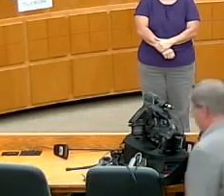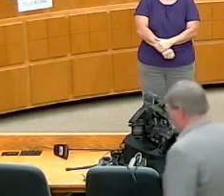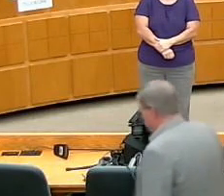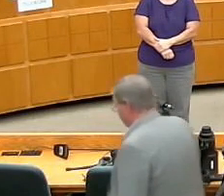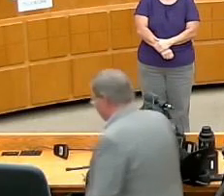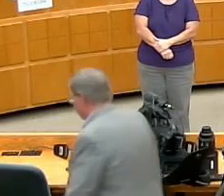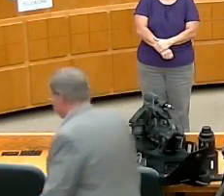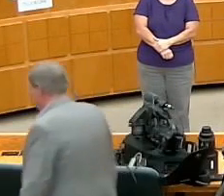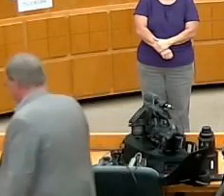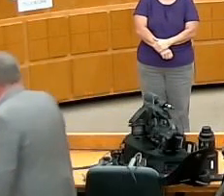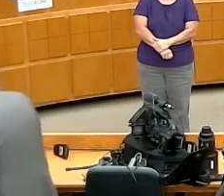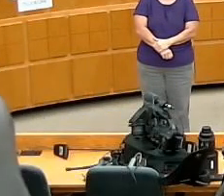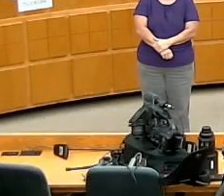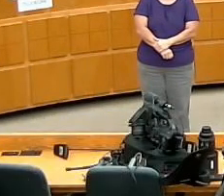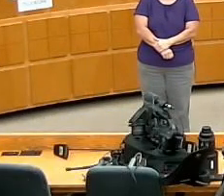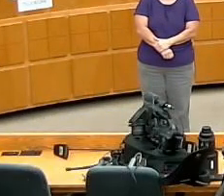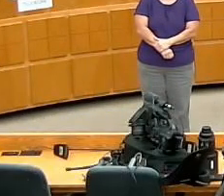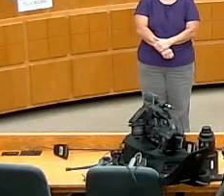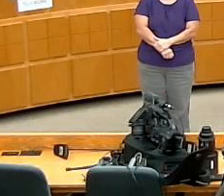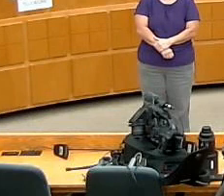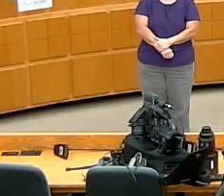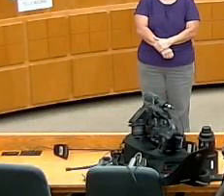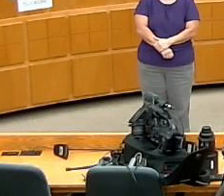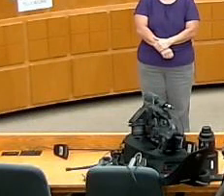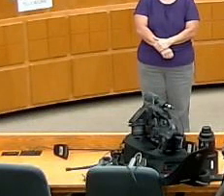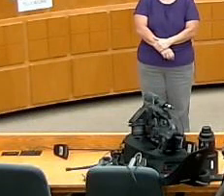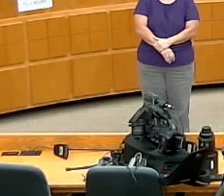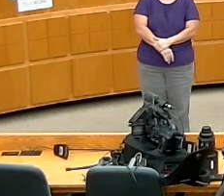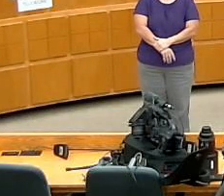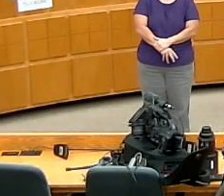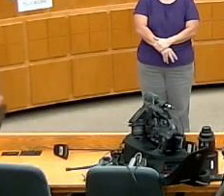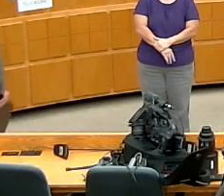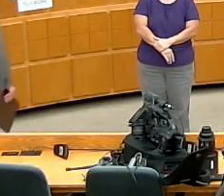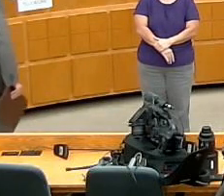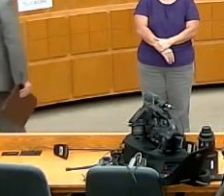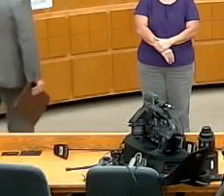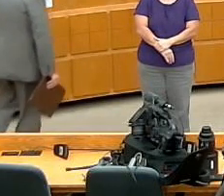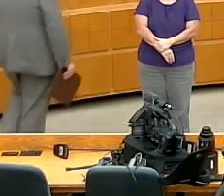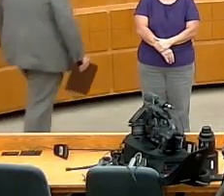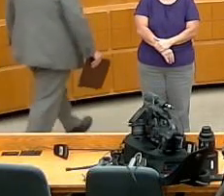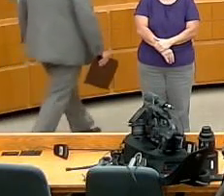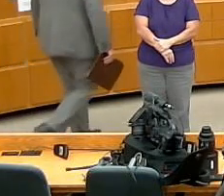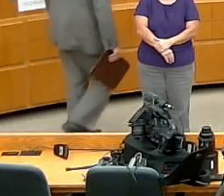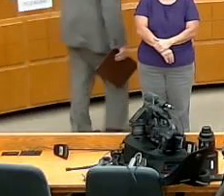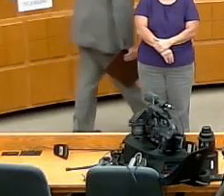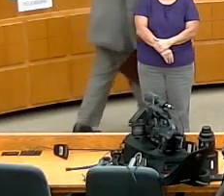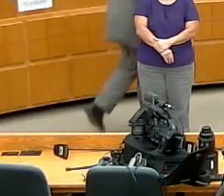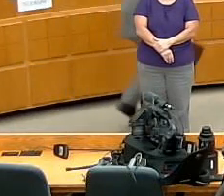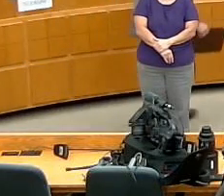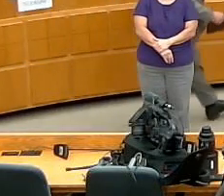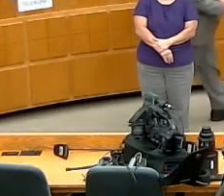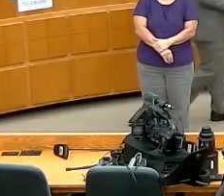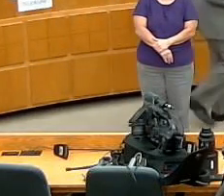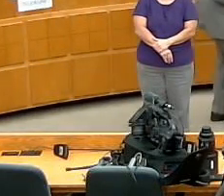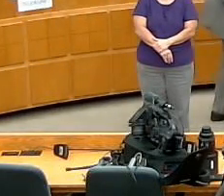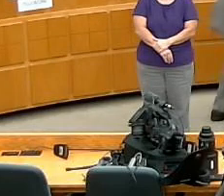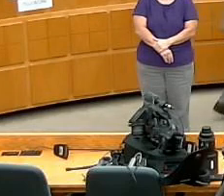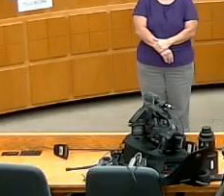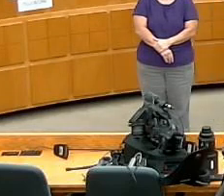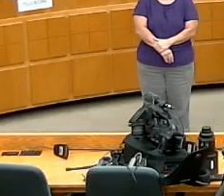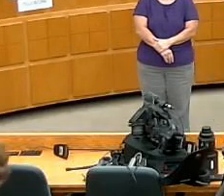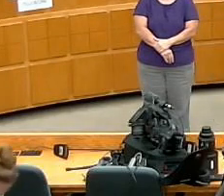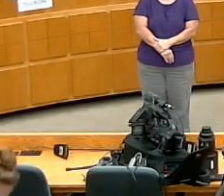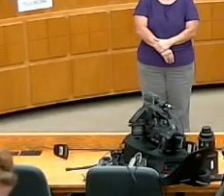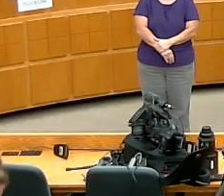en el tratamiento de pacientes con coronavirus. Lo que hemos experimentado en los hospitales son pacientes, la mayoría adultos, mayores, con otro tipo de